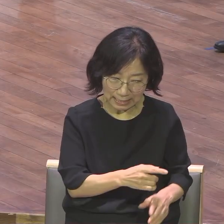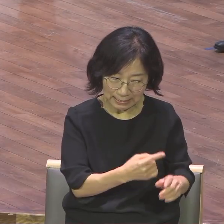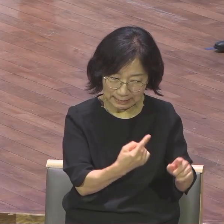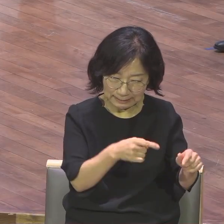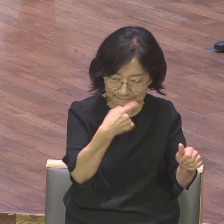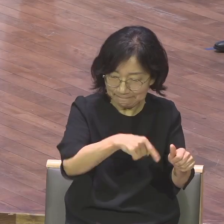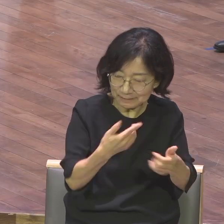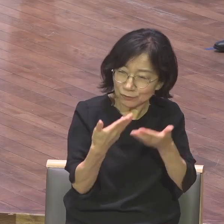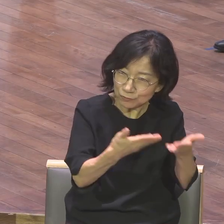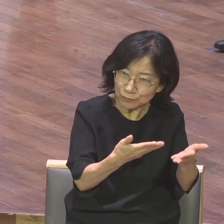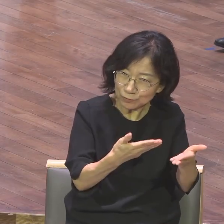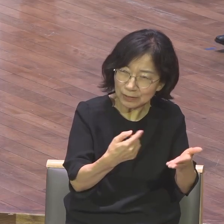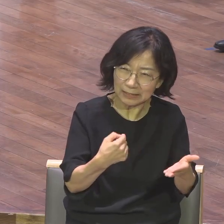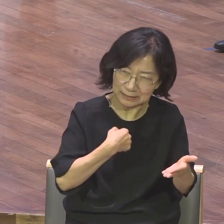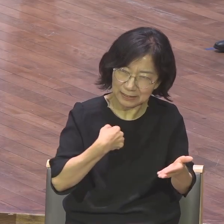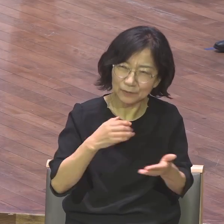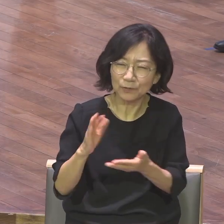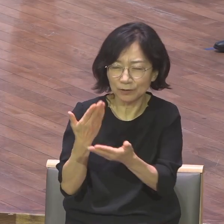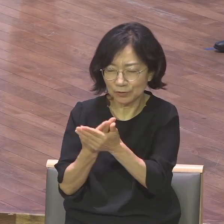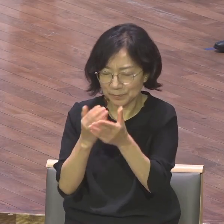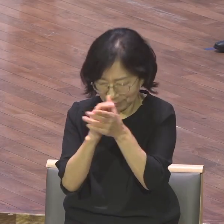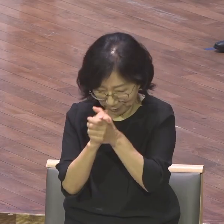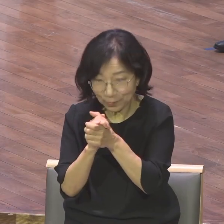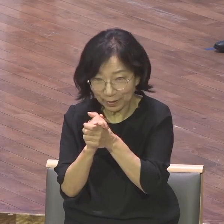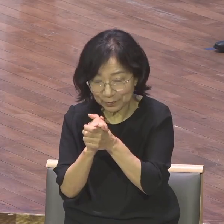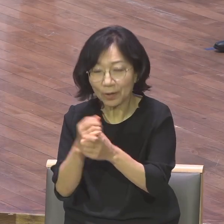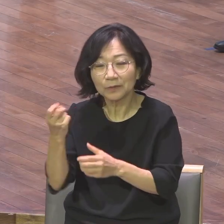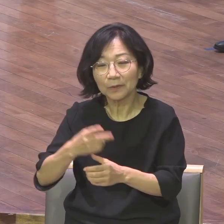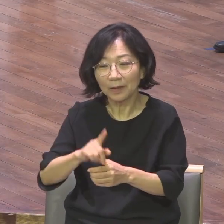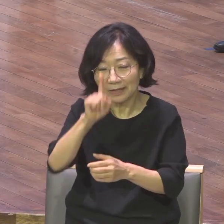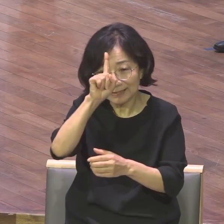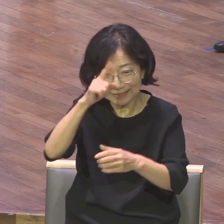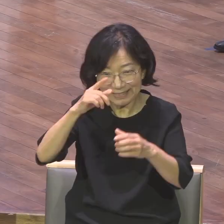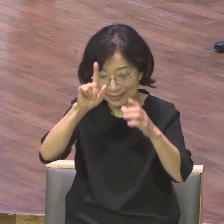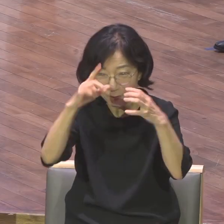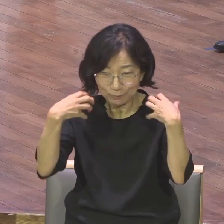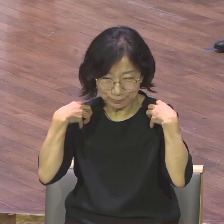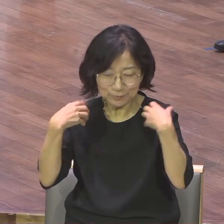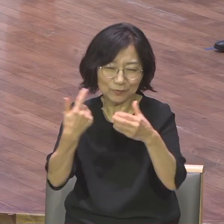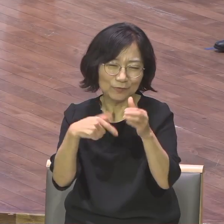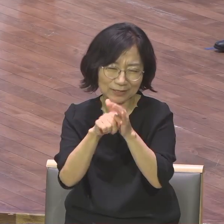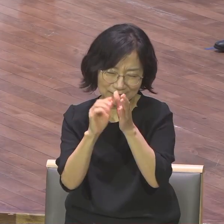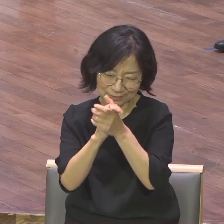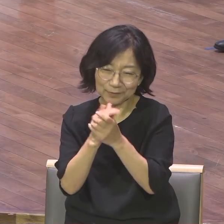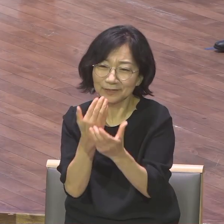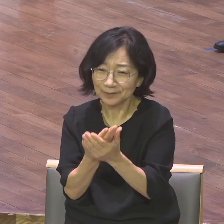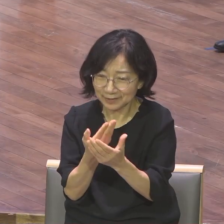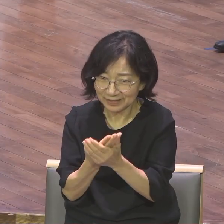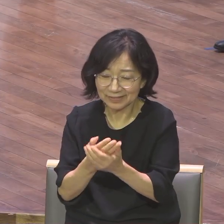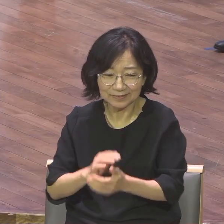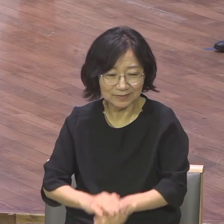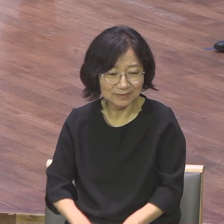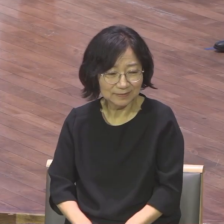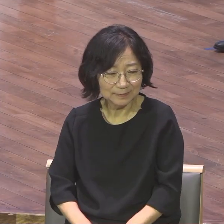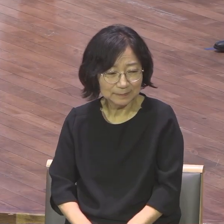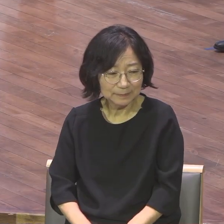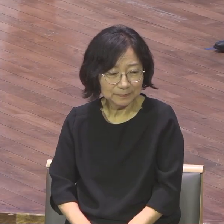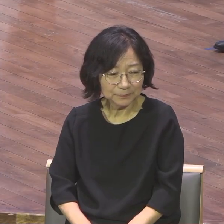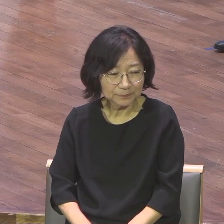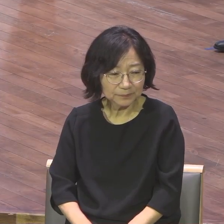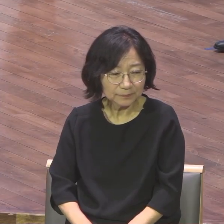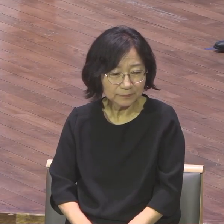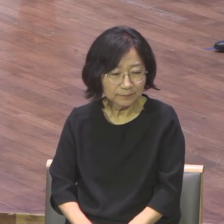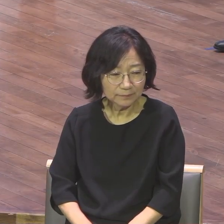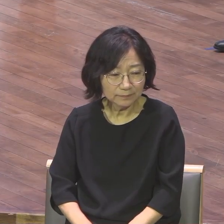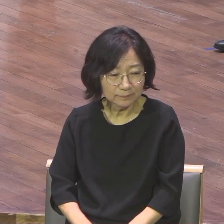하여 주옵소서. 여러분 기도하시고 국가를 위해 기도하시기 바랍니다. 이 나라를 위해서 역사의